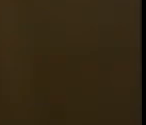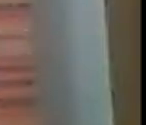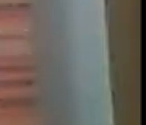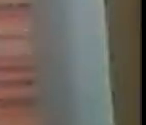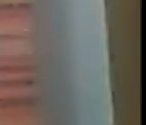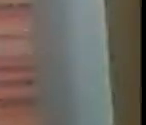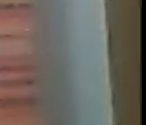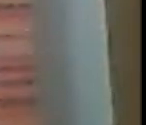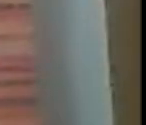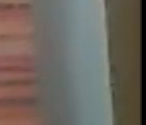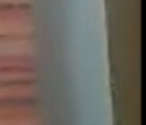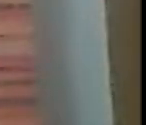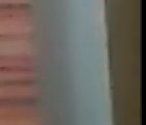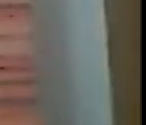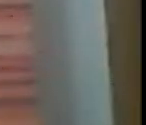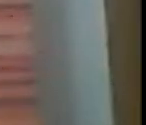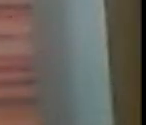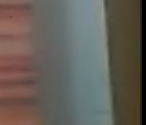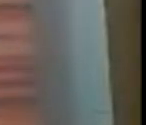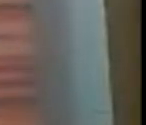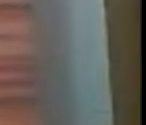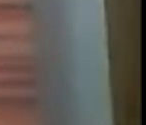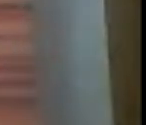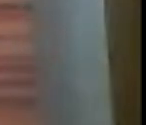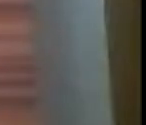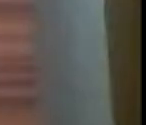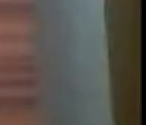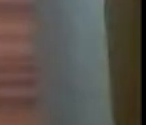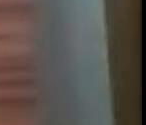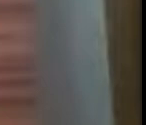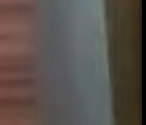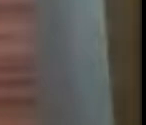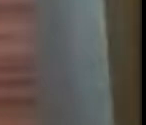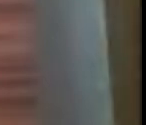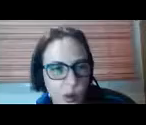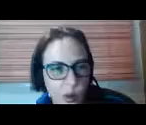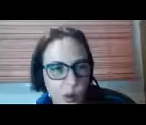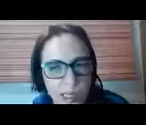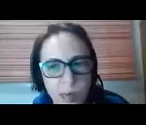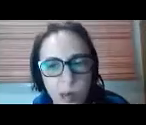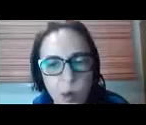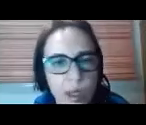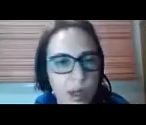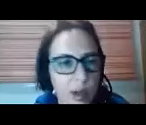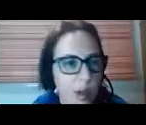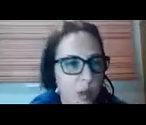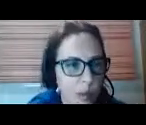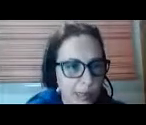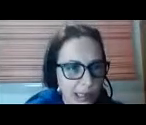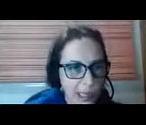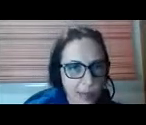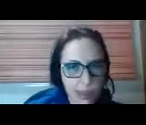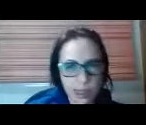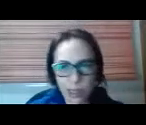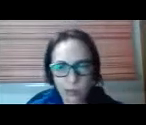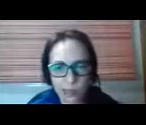Si puedo. Bueno, mientras voy intentándolo, ya está. Me presento. Bueno, yo soy Esther, trabajo en Grupo Más.